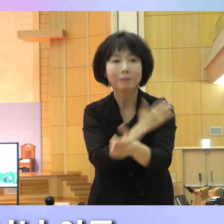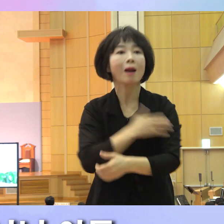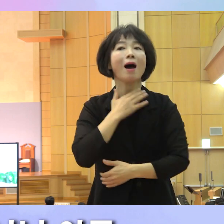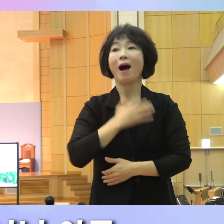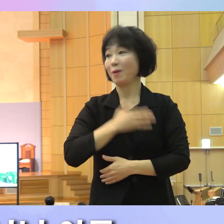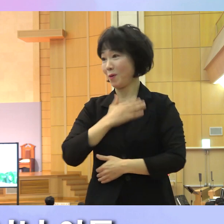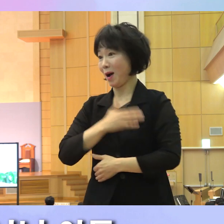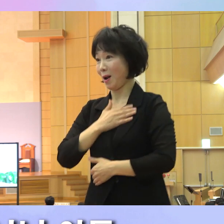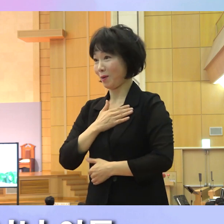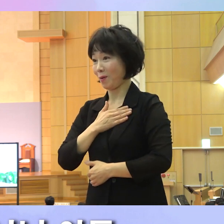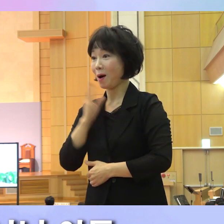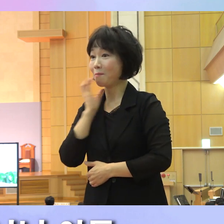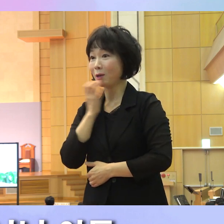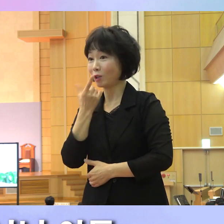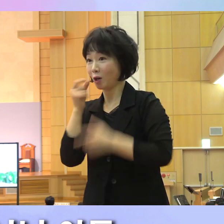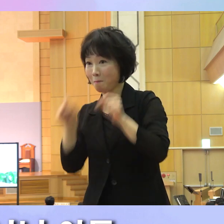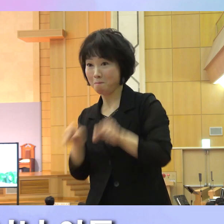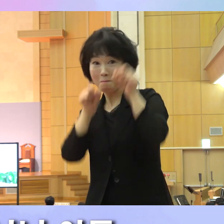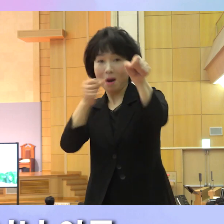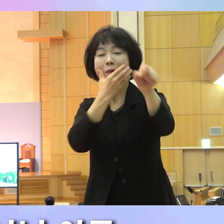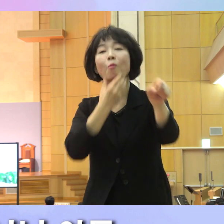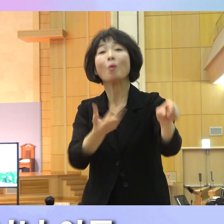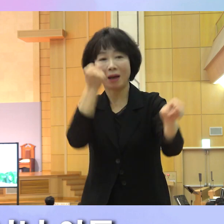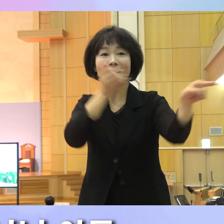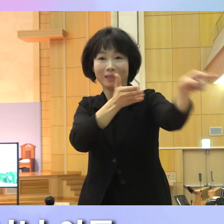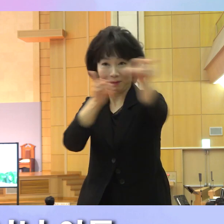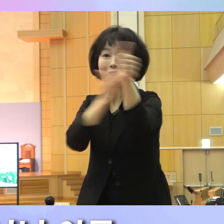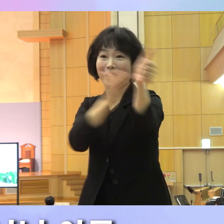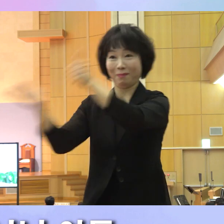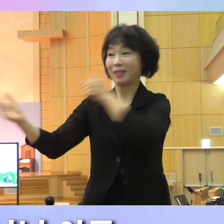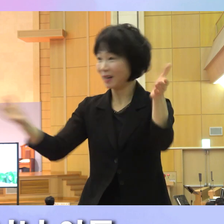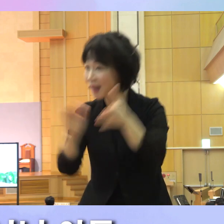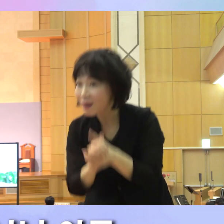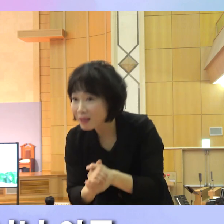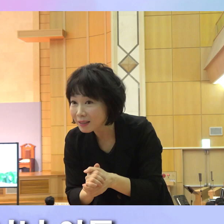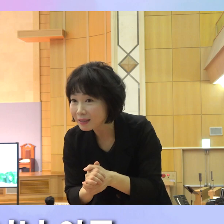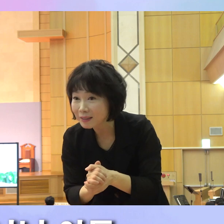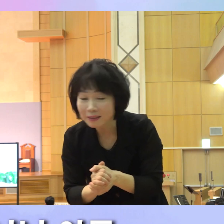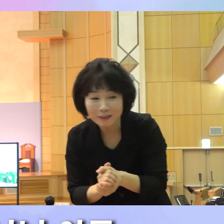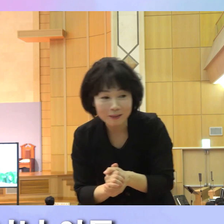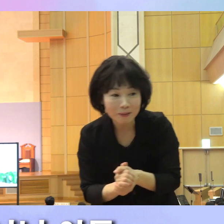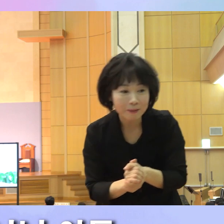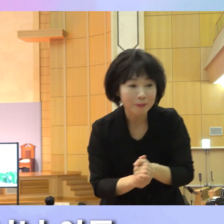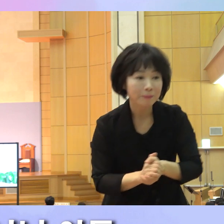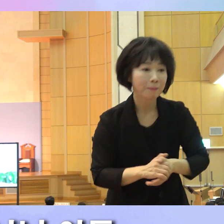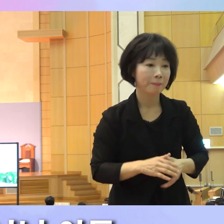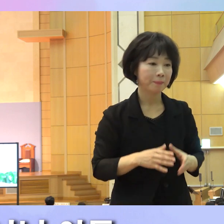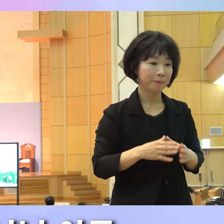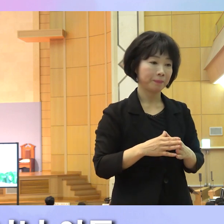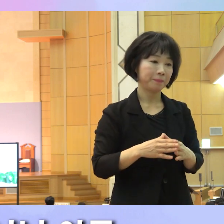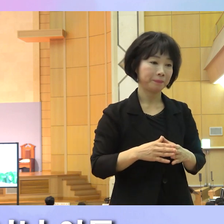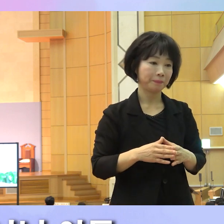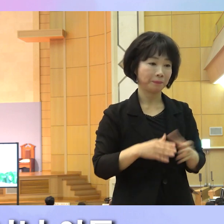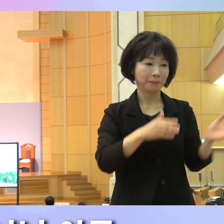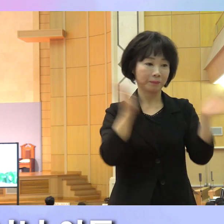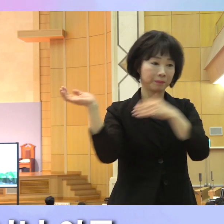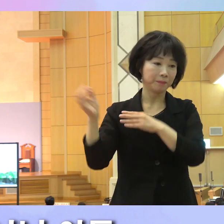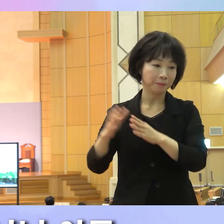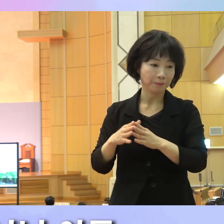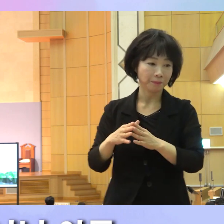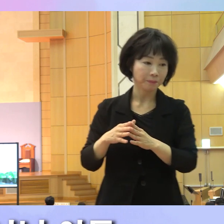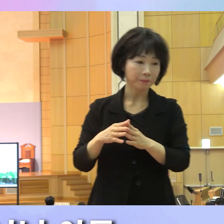알아서 시몬 베드로처럼 복 있는 사람 되기를 바랍니다. 이렇게 말했죠.